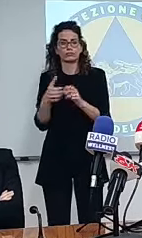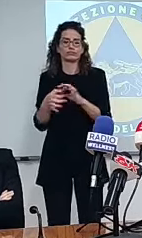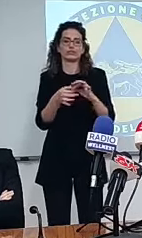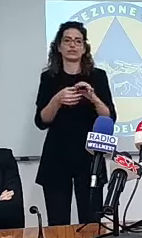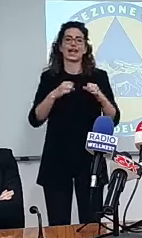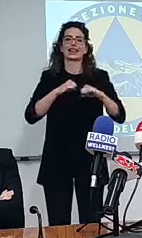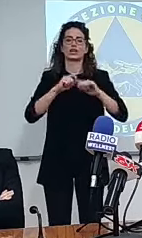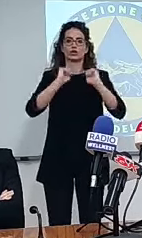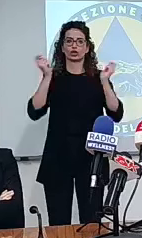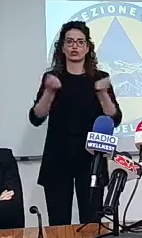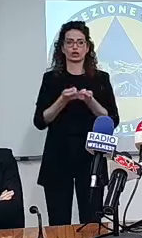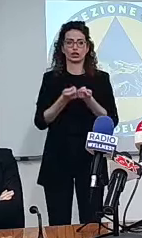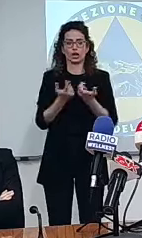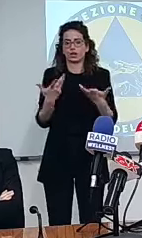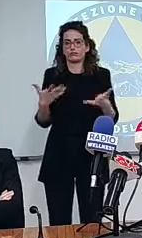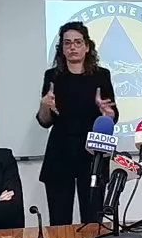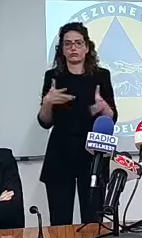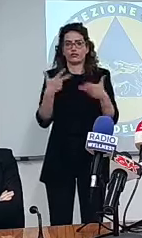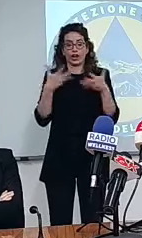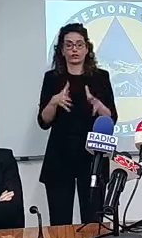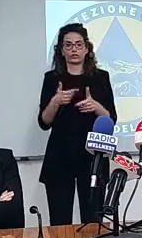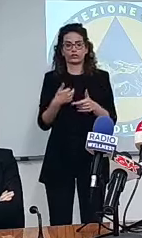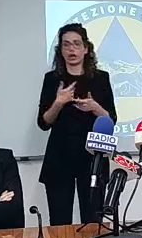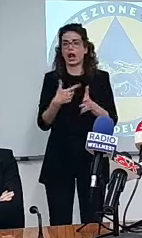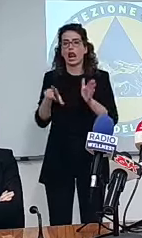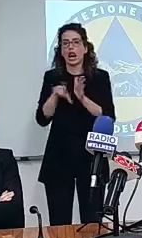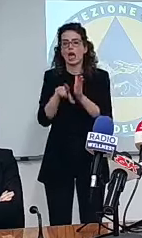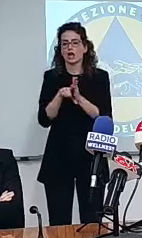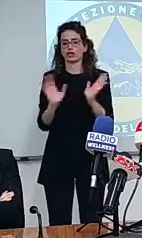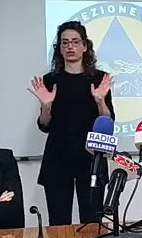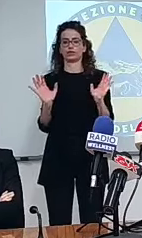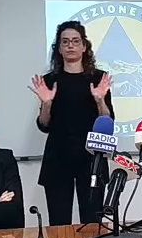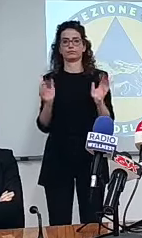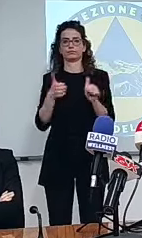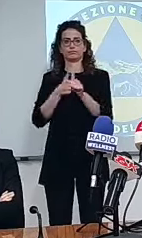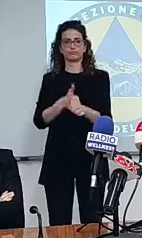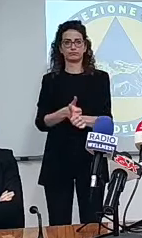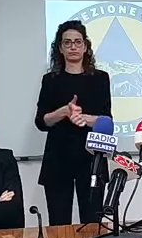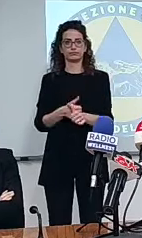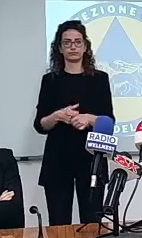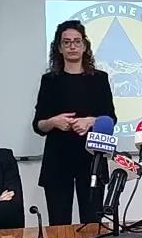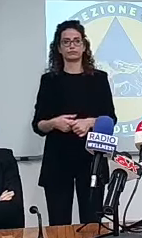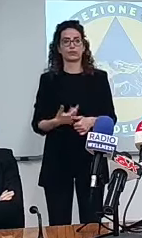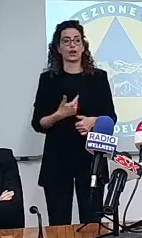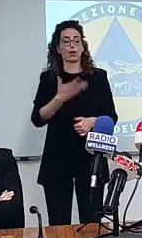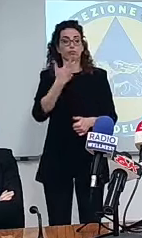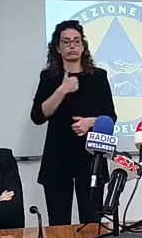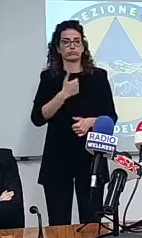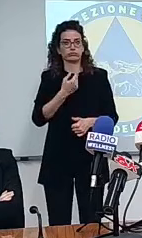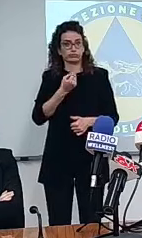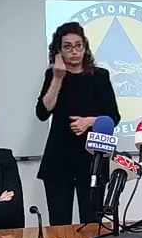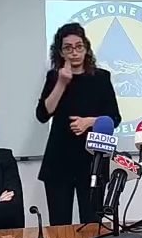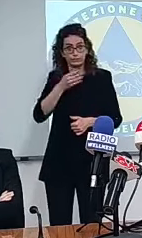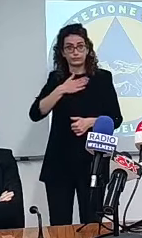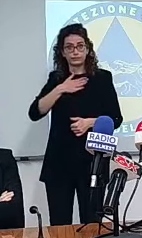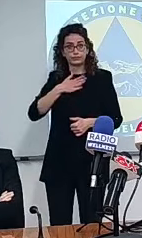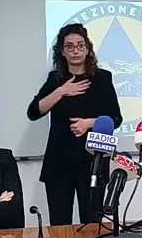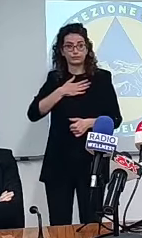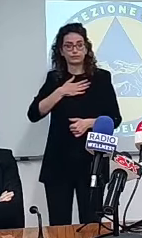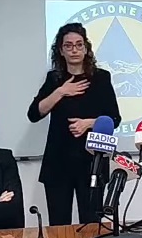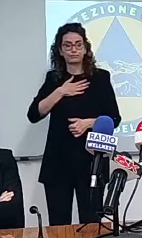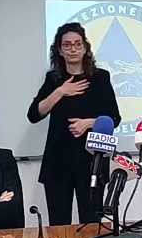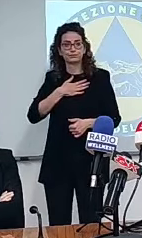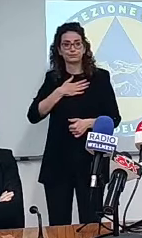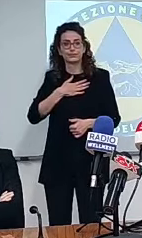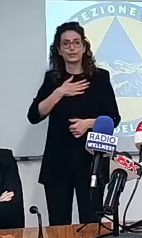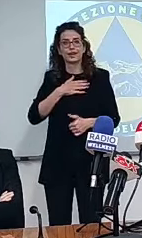generali, quello che prevede la legge, cioè senza in maniera molto asettica. Se volete la mia impressione, ho l'impressione